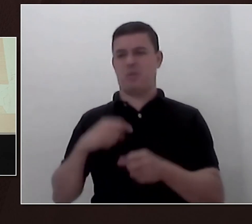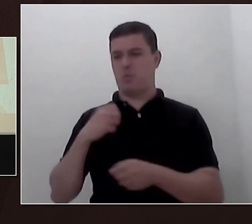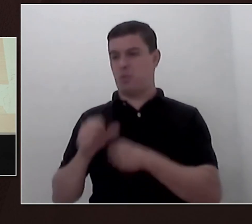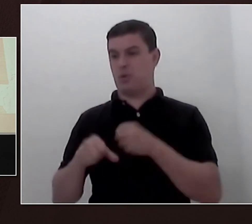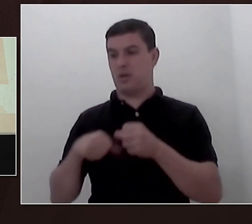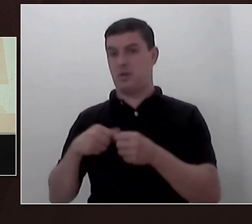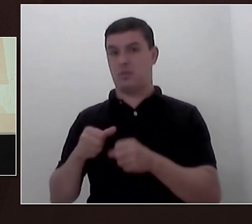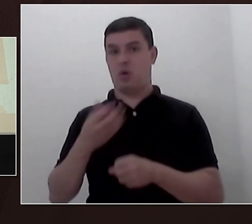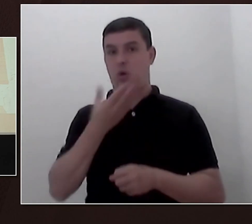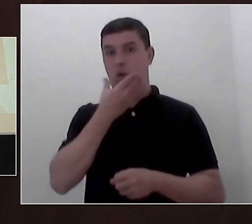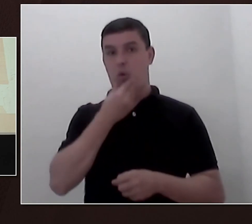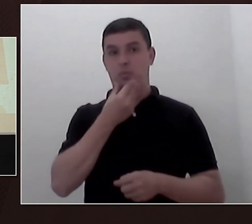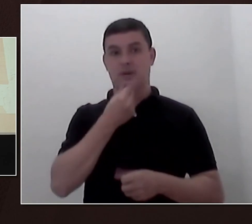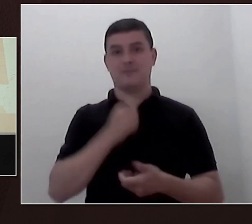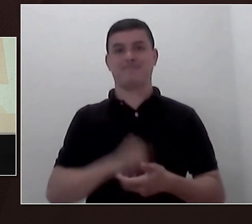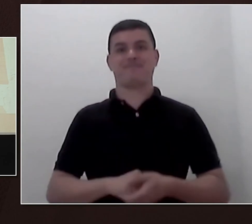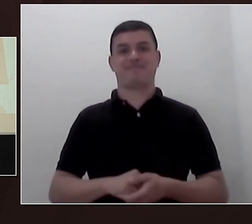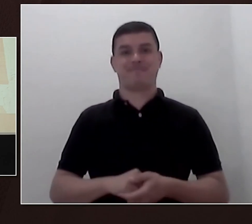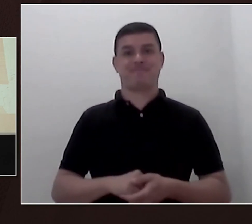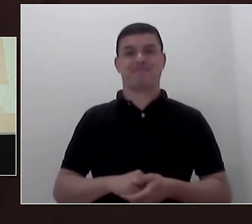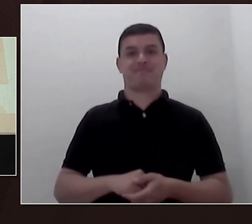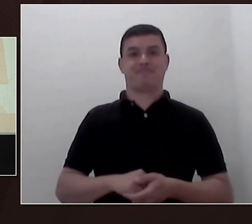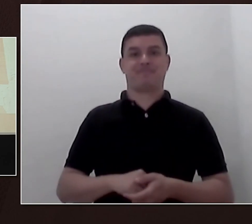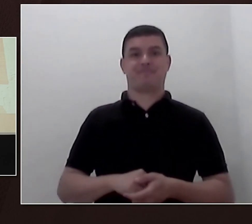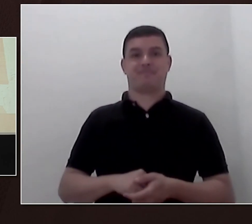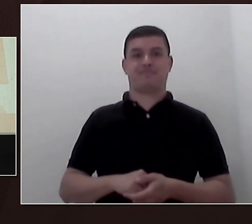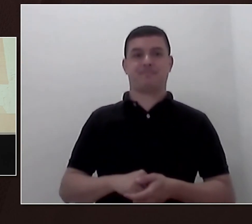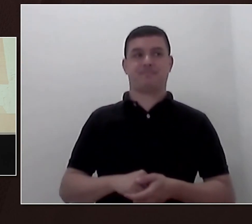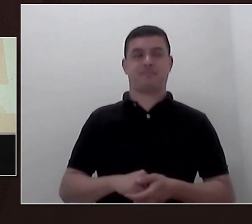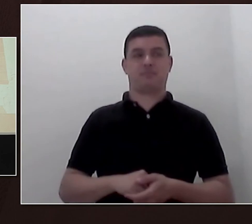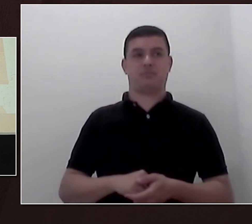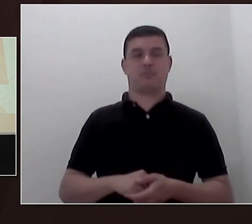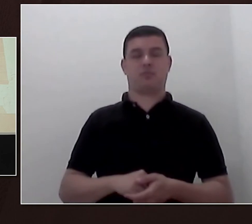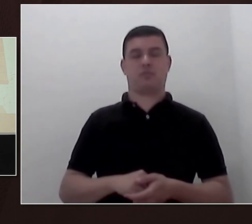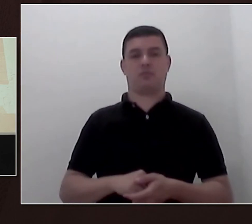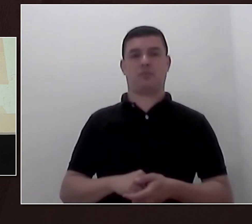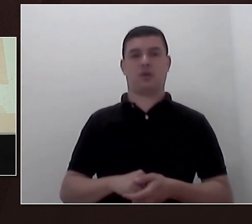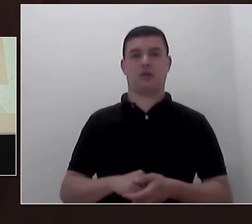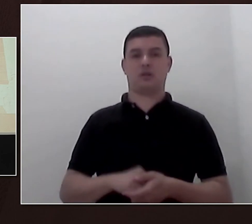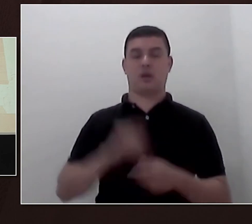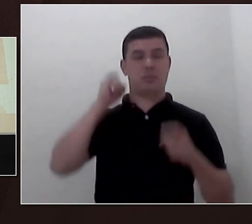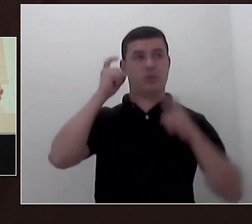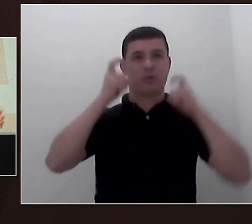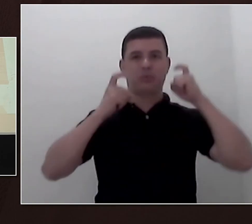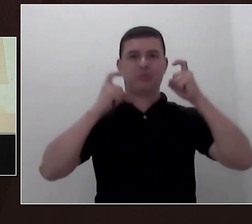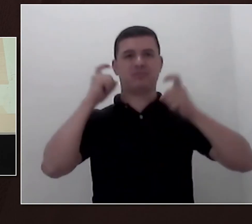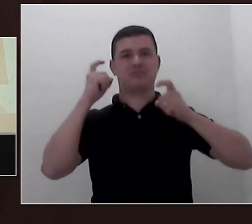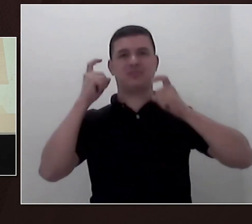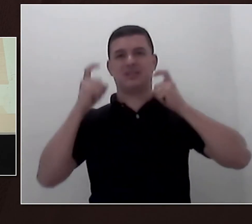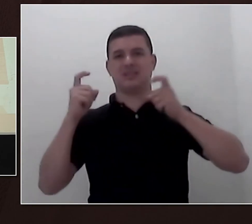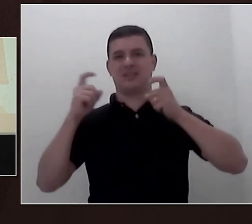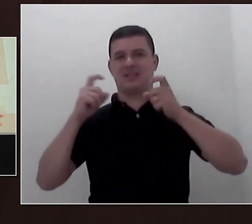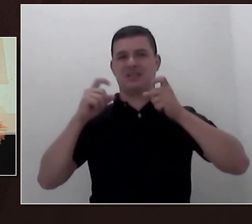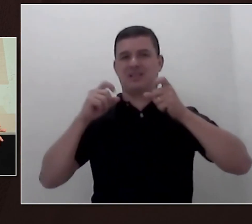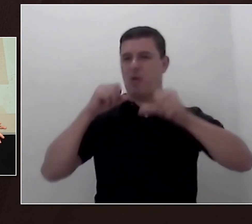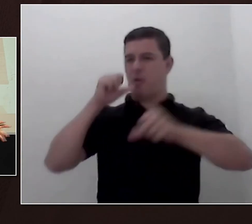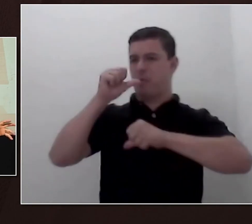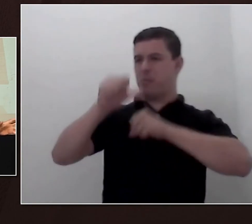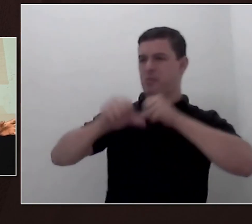Ele falou assim, eu estou preocupado com ela, por favor, ore por ela. Irmãos, essas ideologias